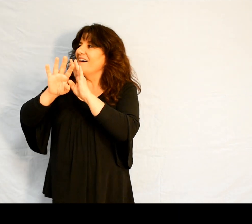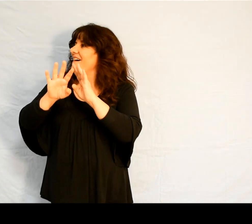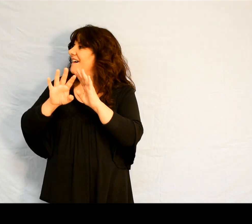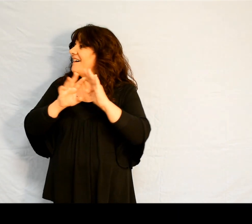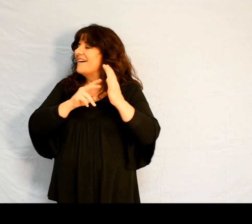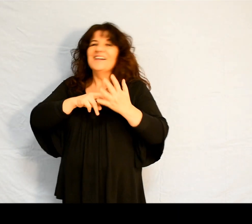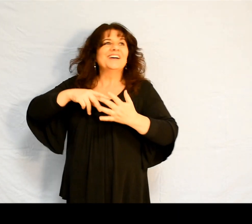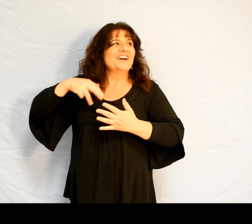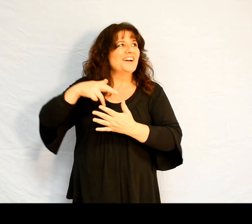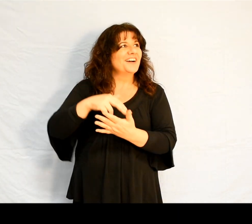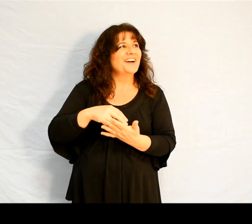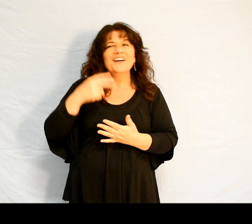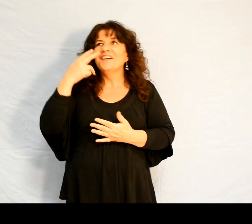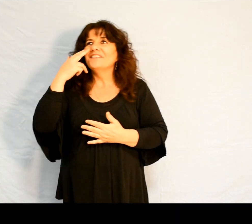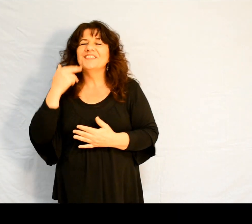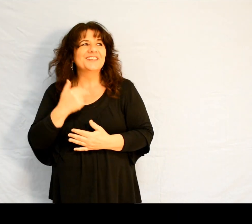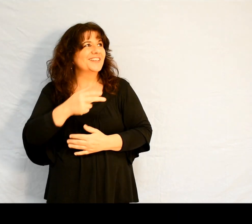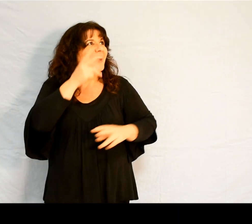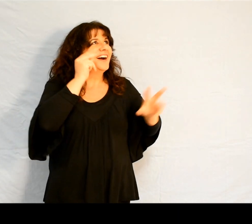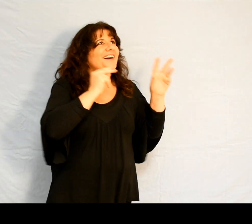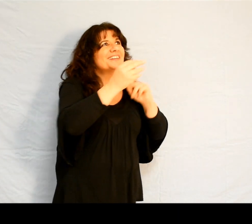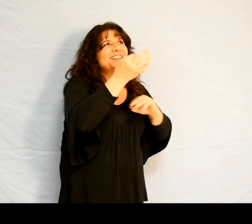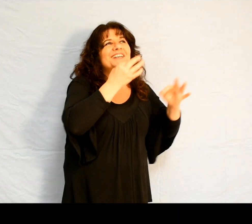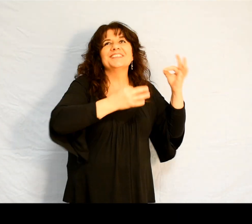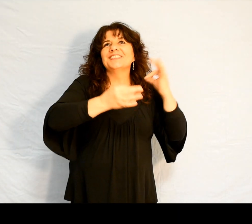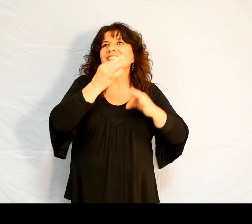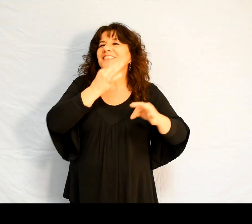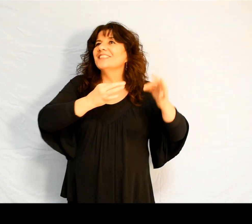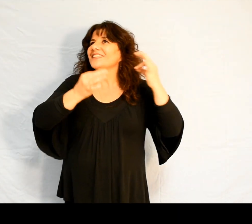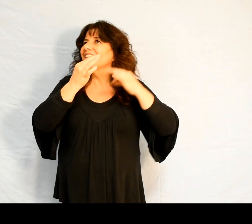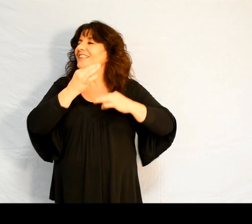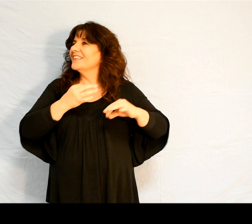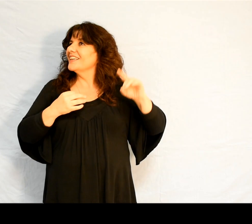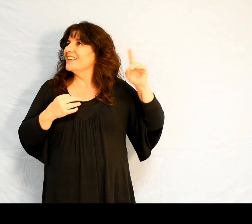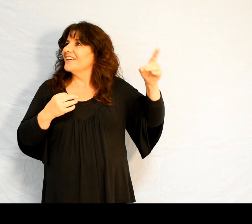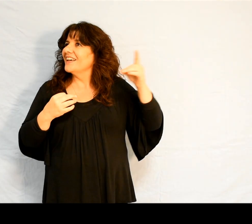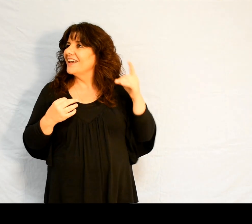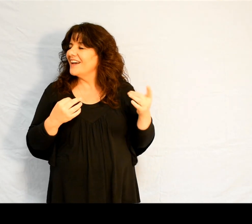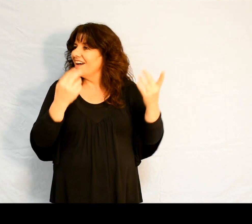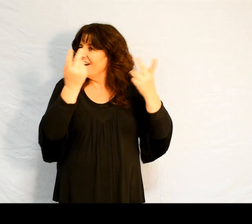entendu et vu, selon ce que leur avait été annoncé.